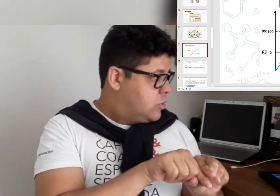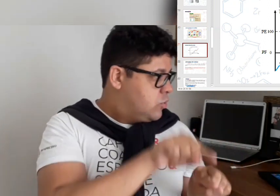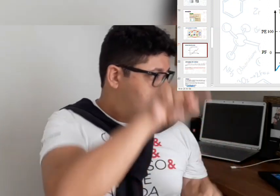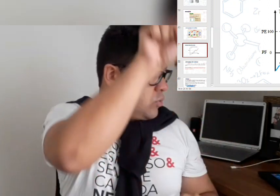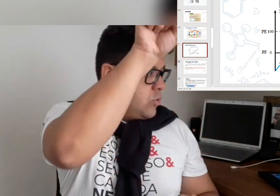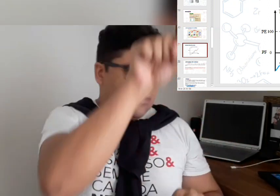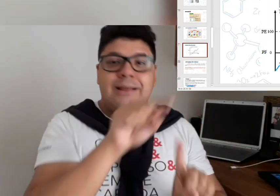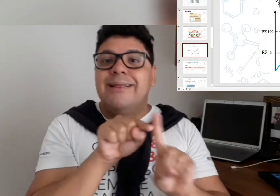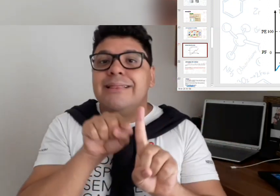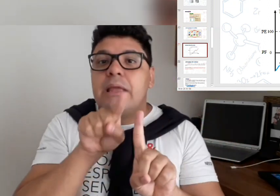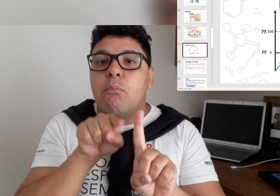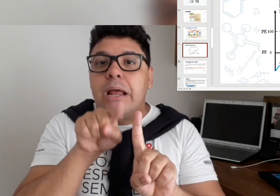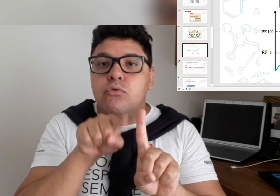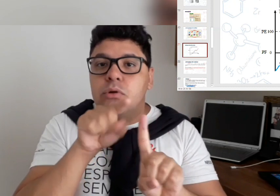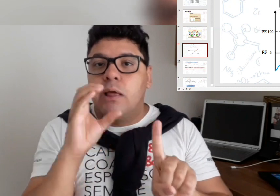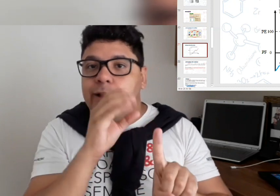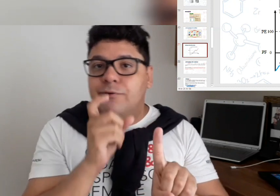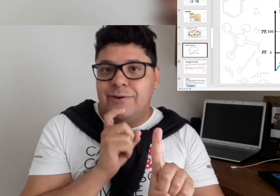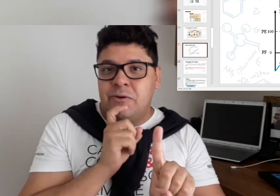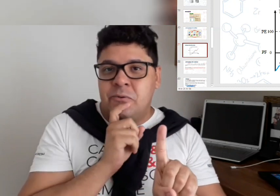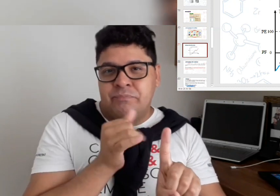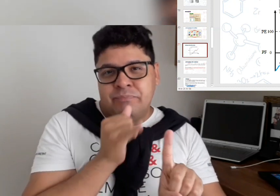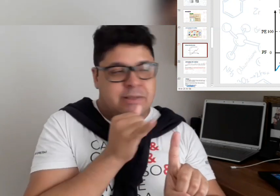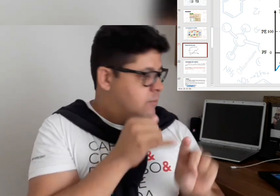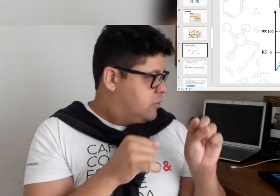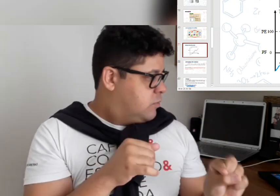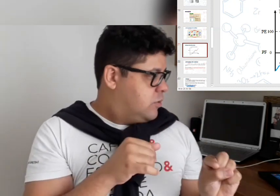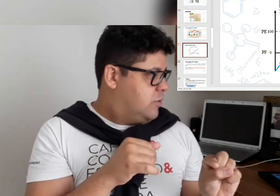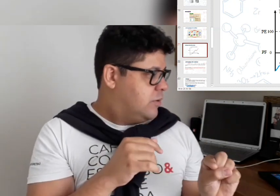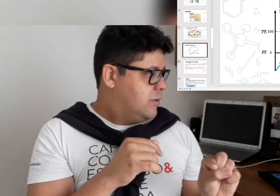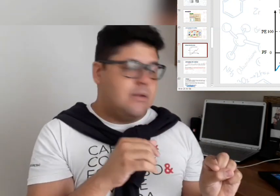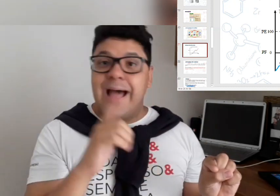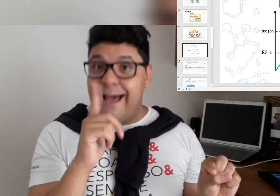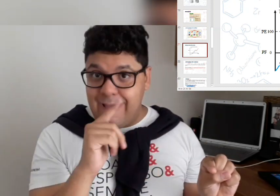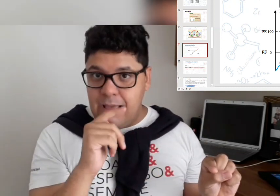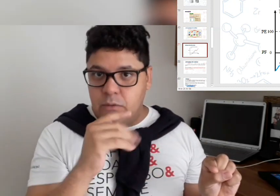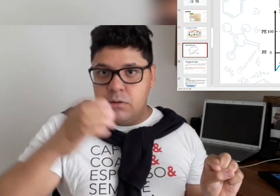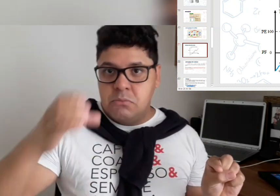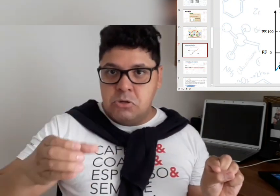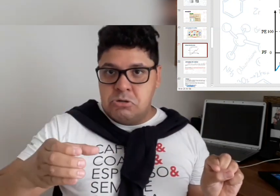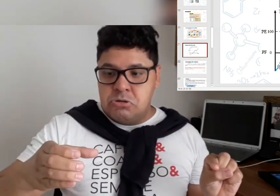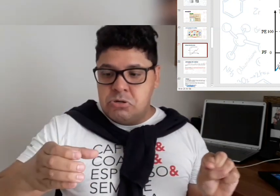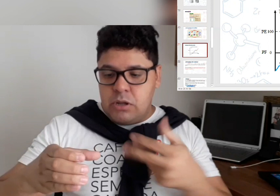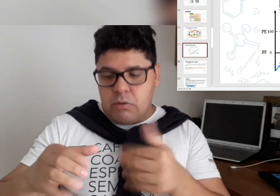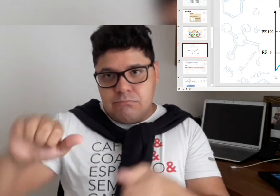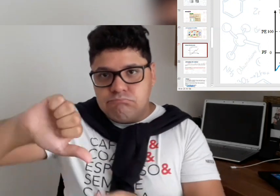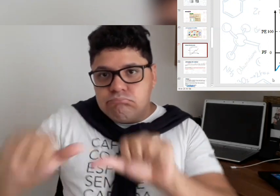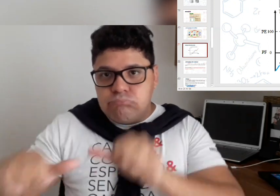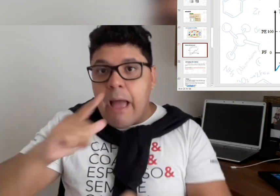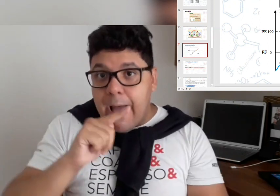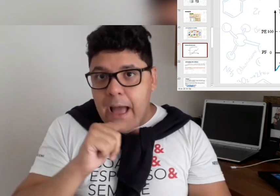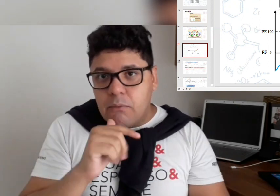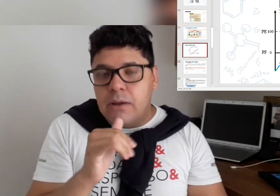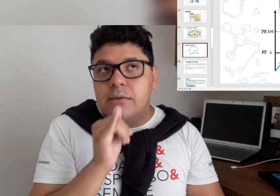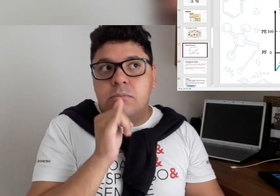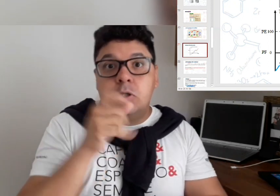A gente pegou a substância água e começou a aquecer a água. Então, a gente pegou a substância água no estado sólido.